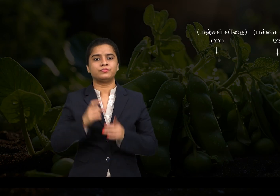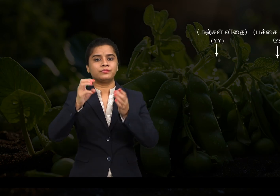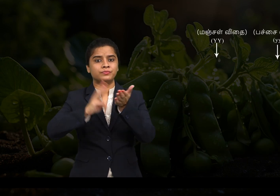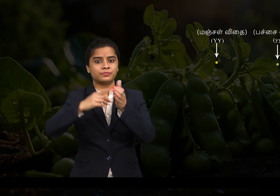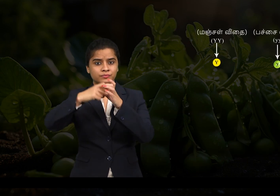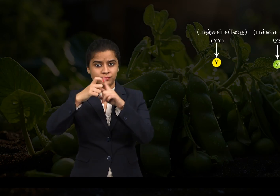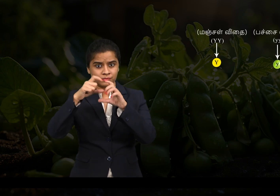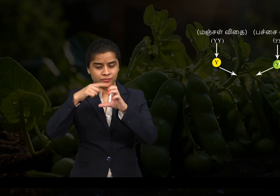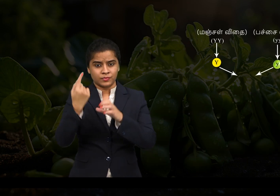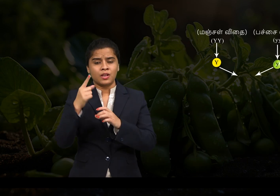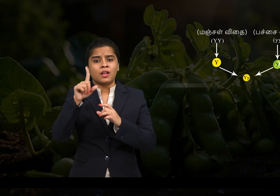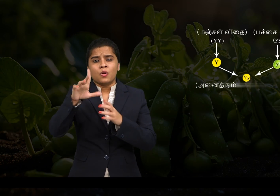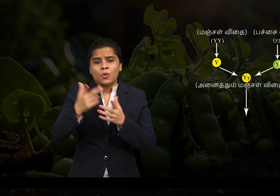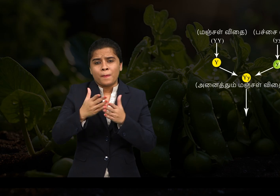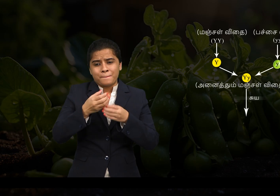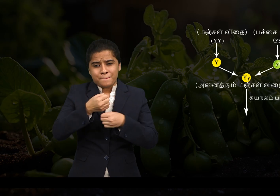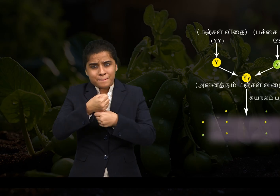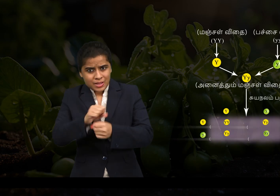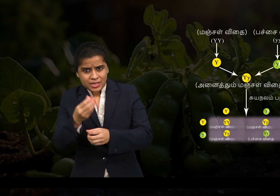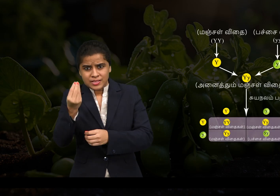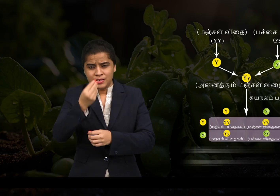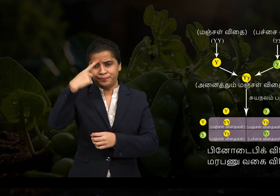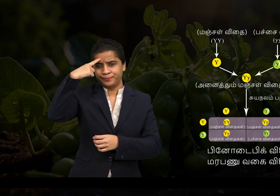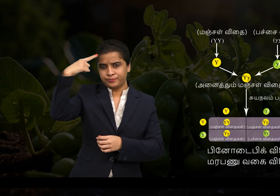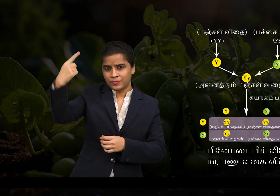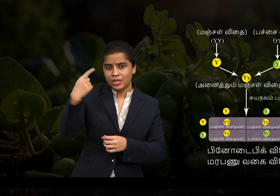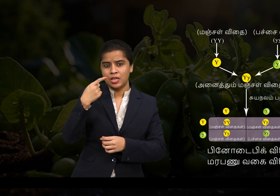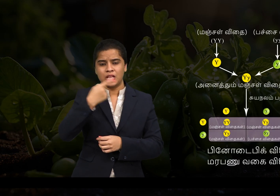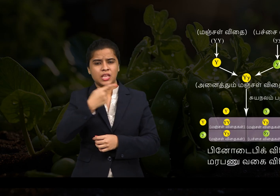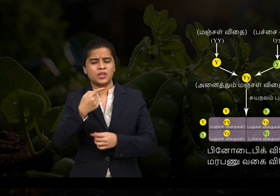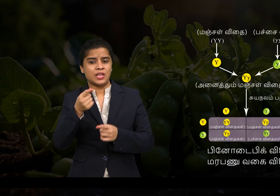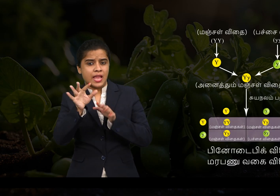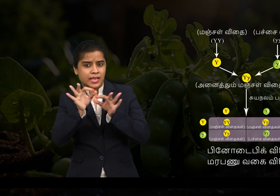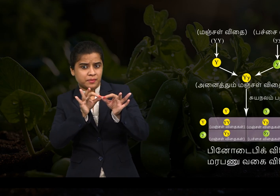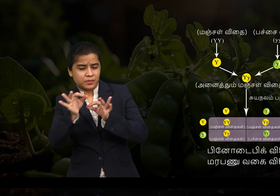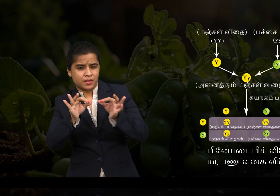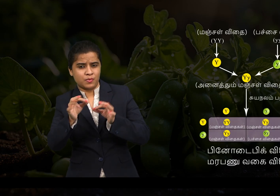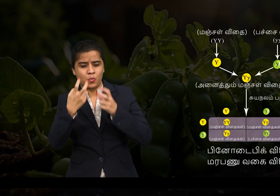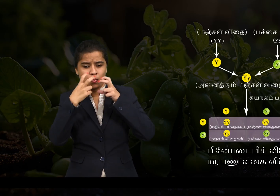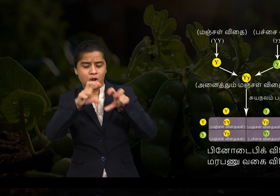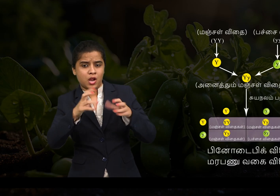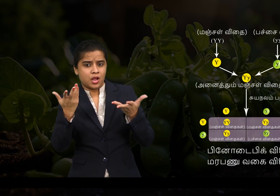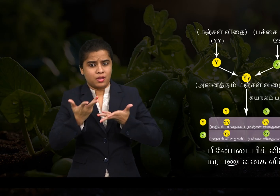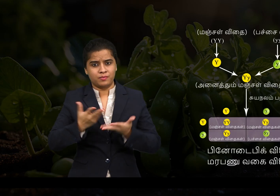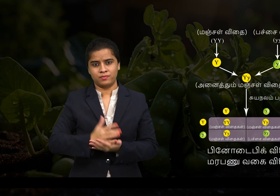மெண்டல் தனது அவதானிப்புகளை விளக்கக்கூடிய சில அனுமானங்களை செய்தார்.